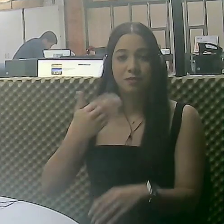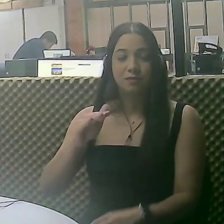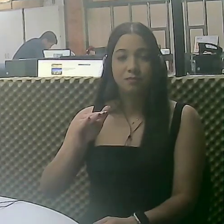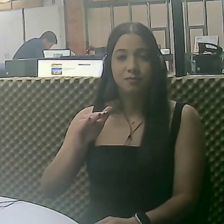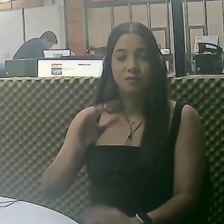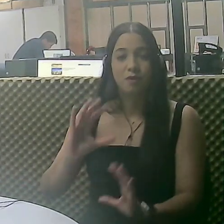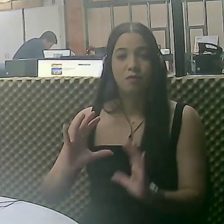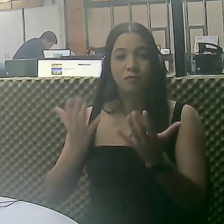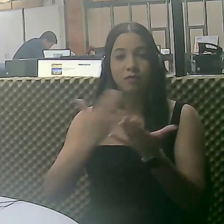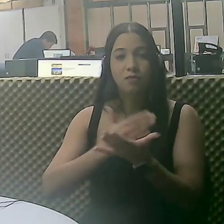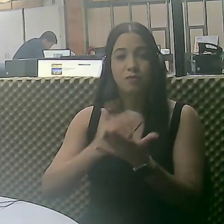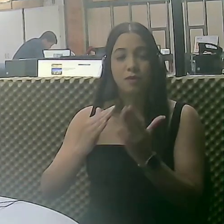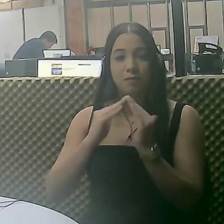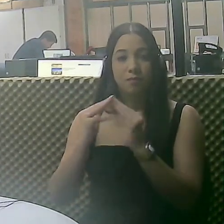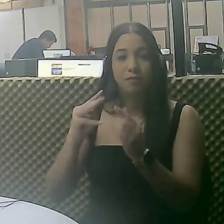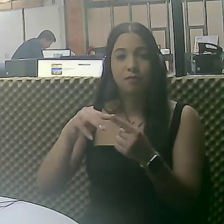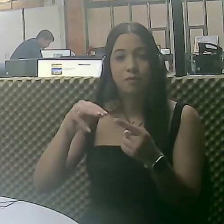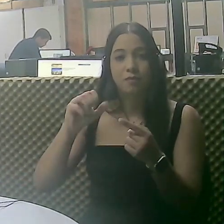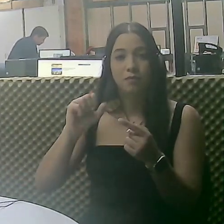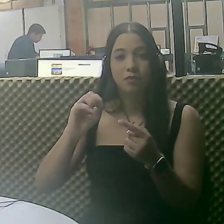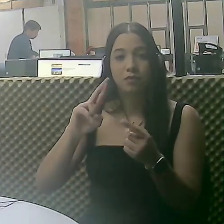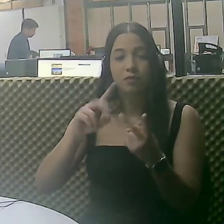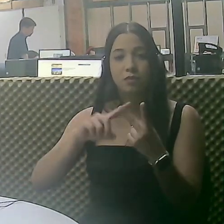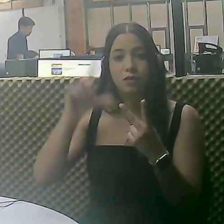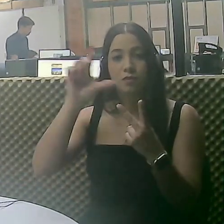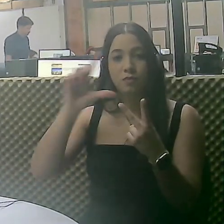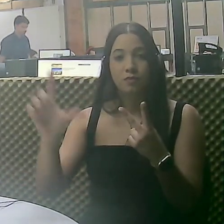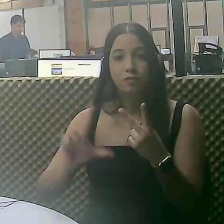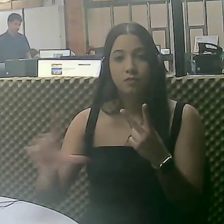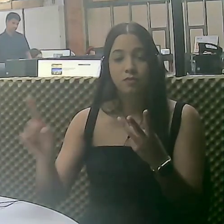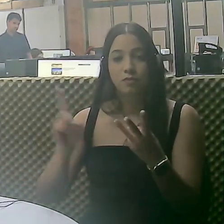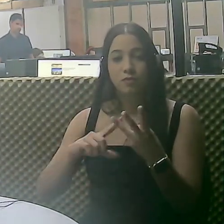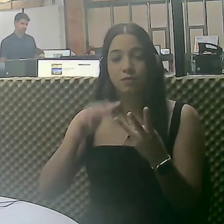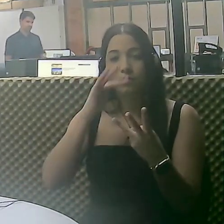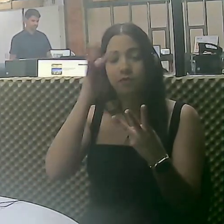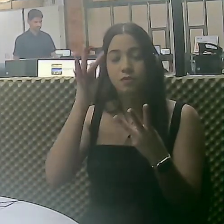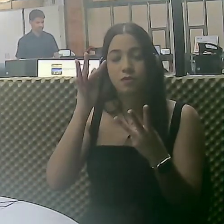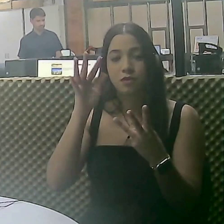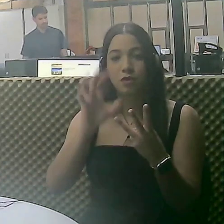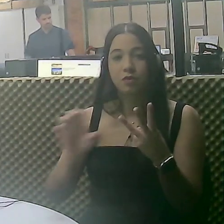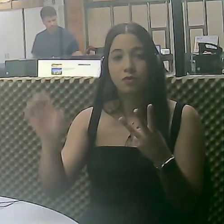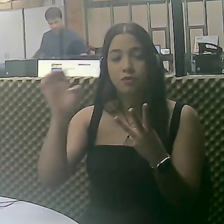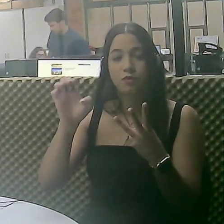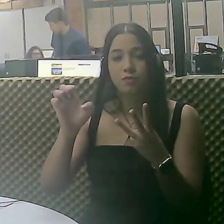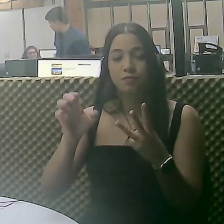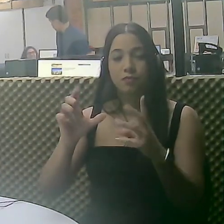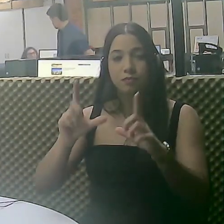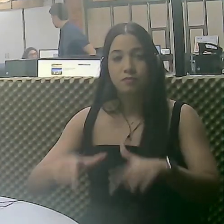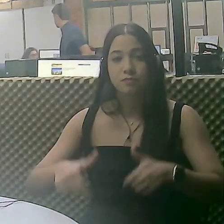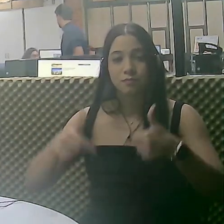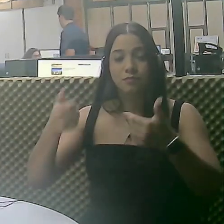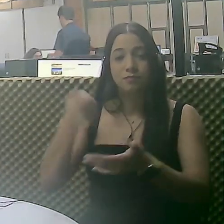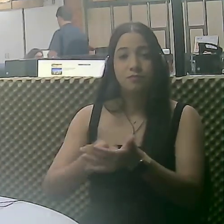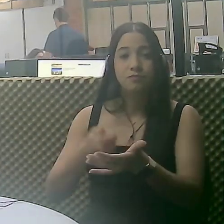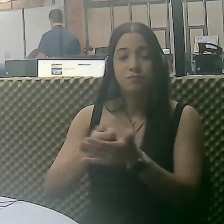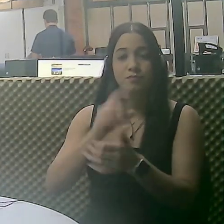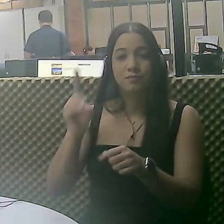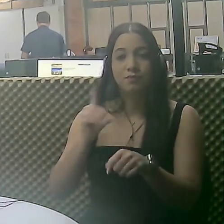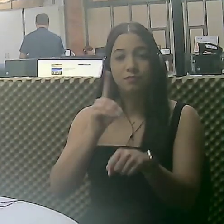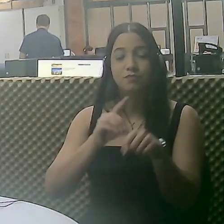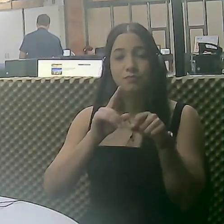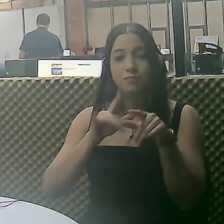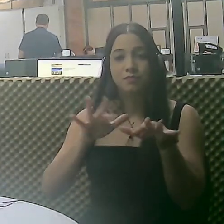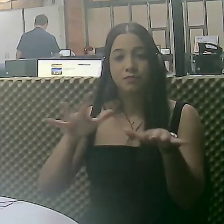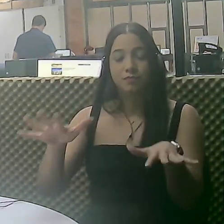força-tarefa terá início nos bairros Mansur, Luizote de Freitas e Jardim Europa. O conjunto de ações de combate ao mosquito transmissor